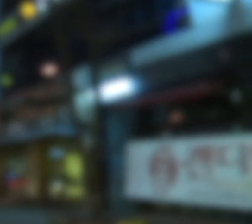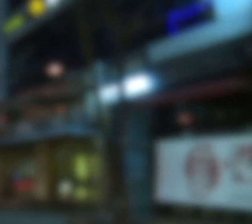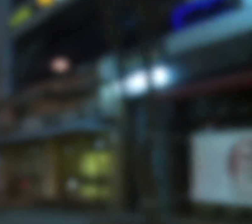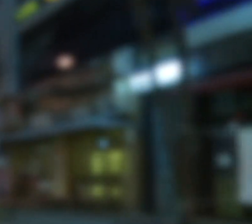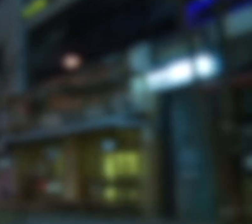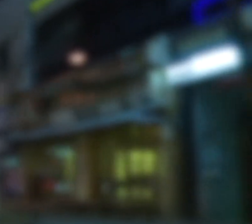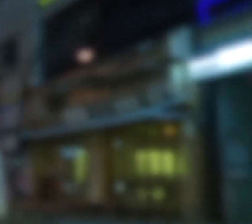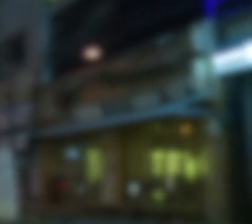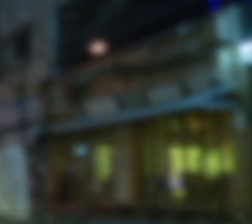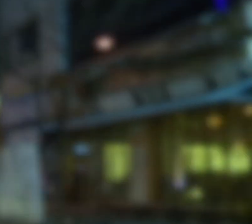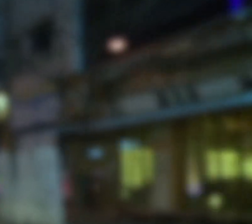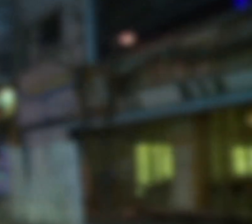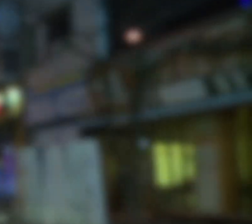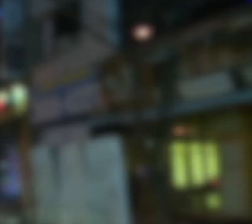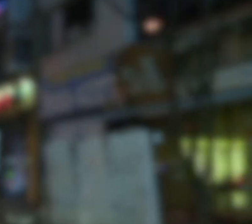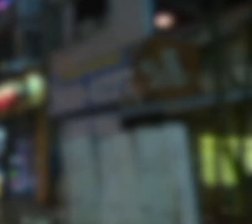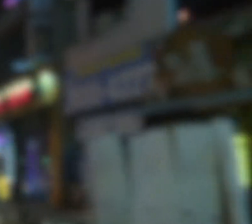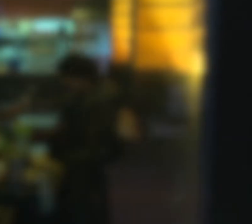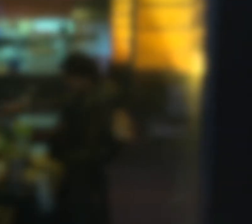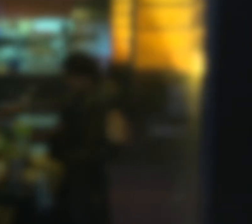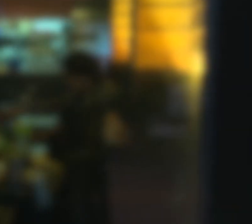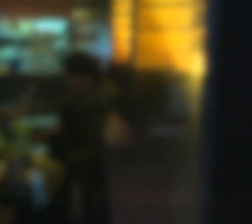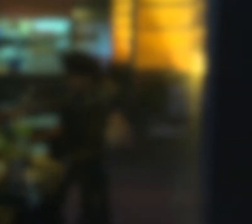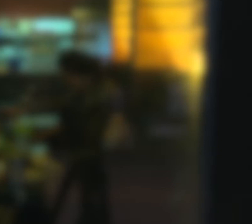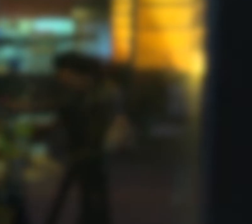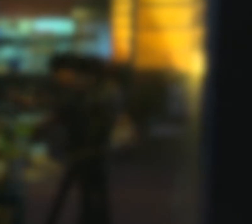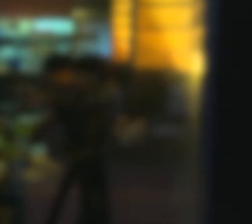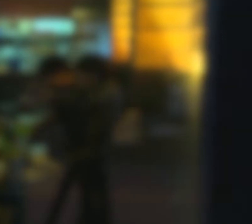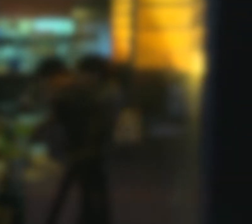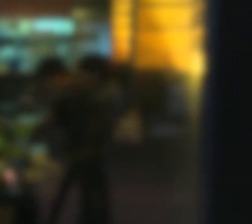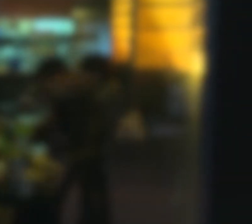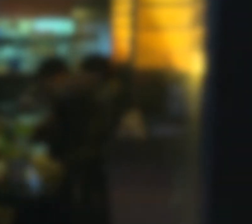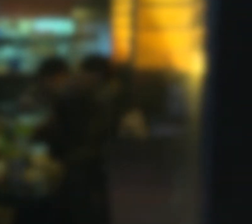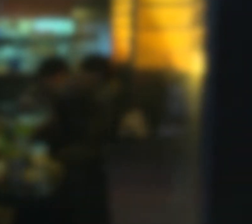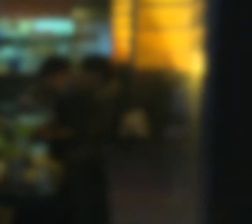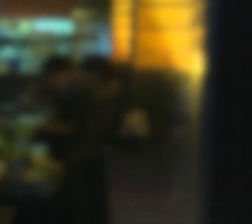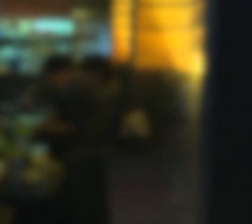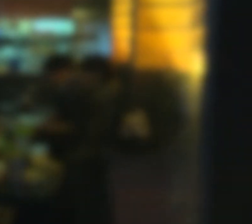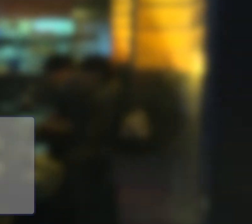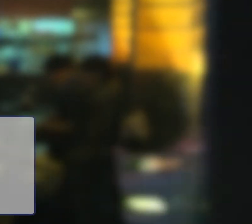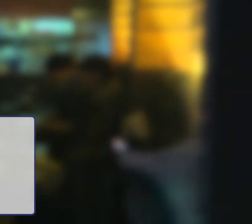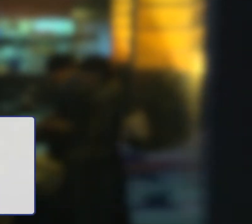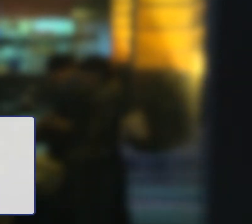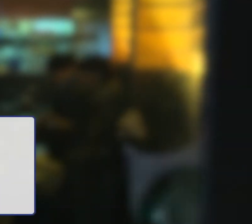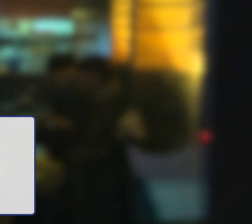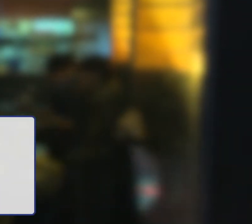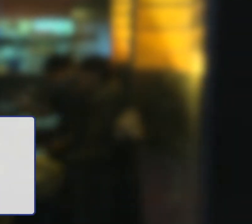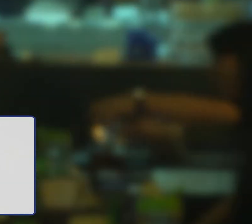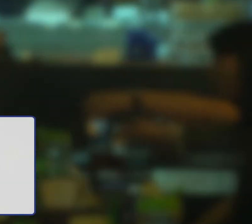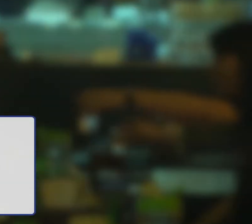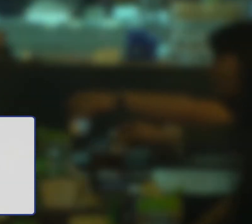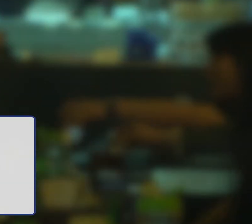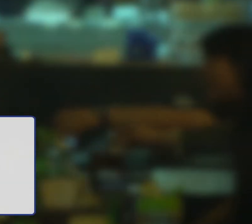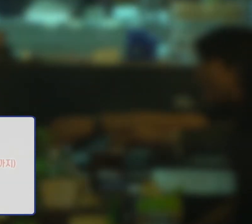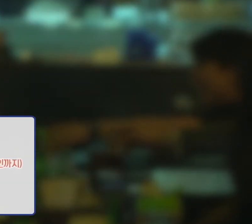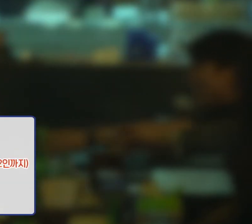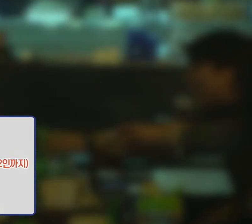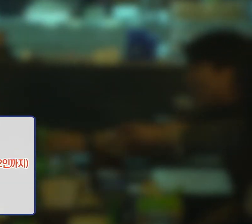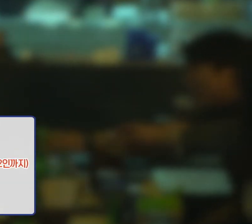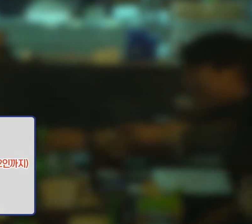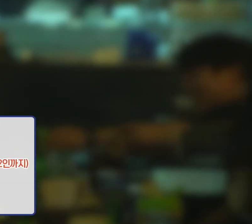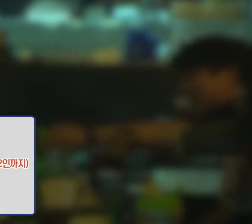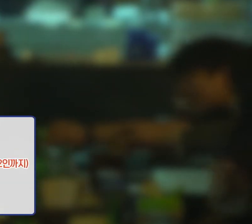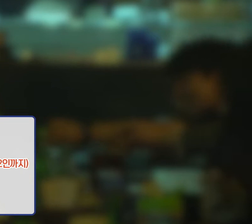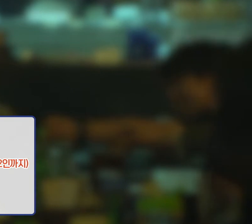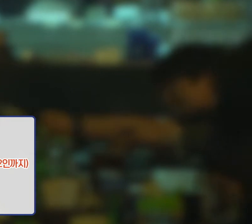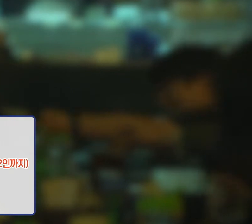사회적 거리두기 4단계에서는 가장 강력한 방역 수칙이 적용됩니다. 먼저 사적 모임 가능 인원은